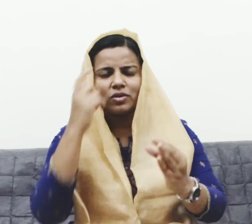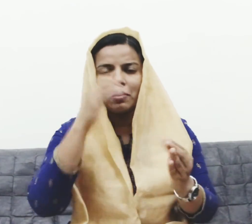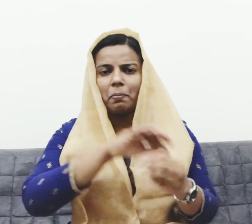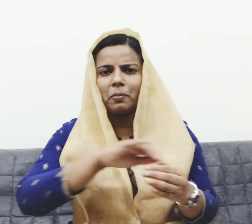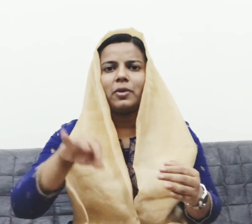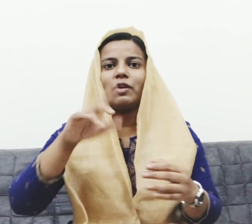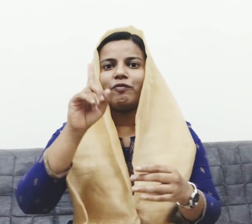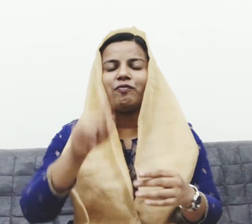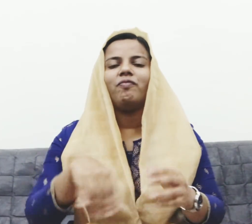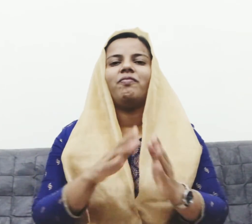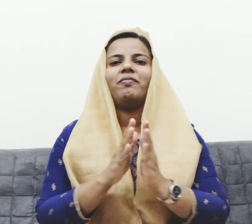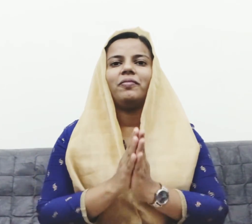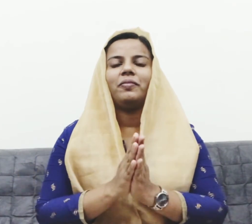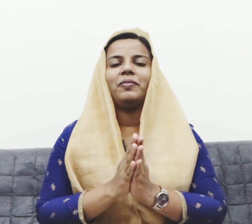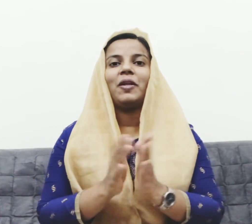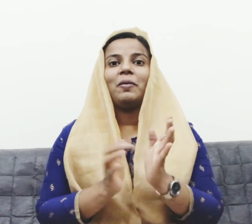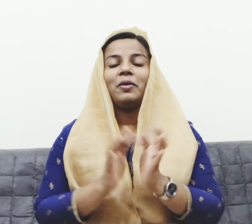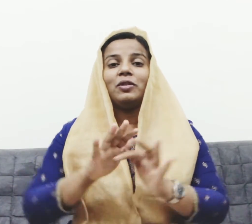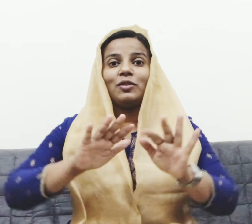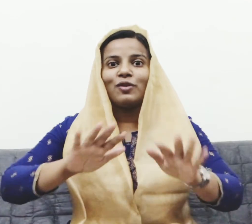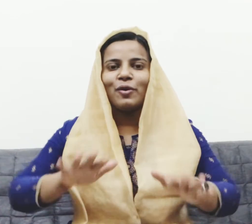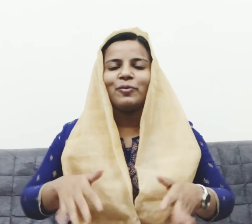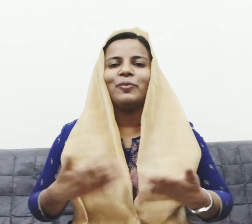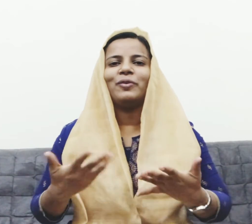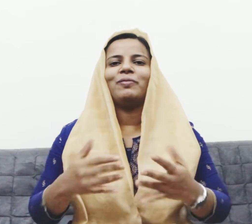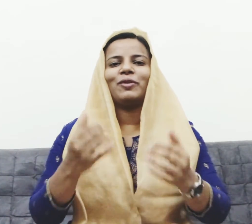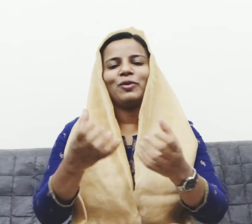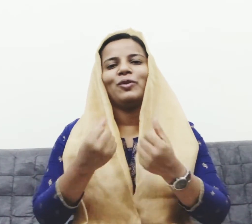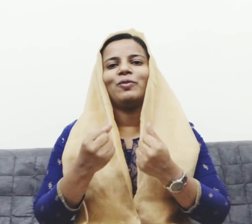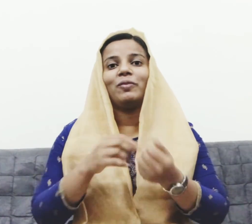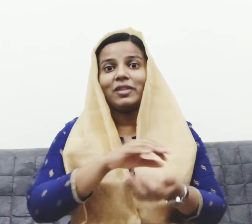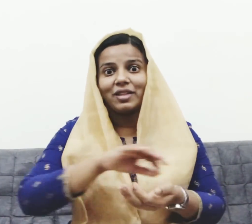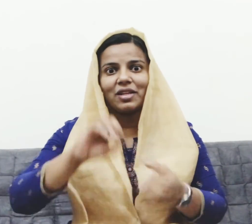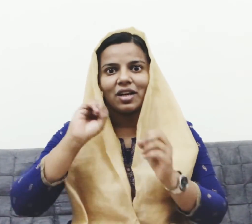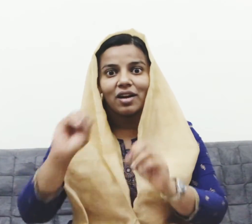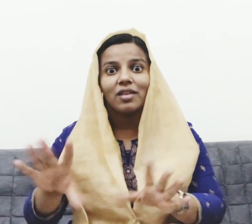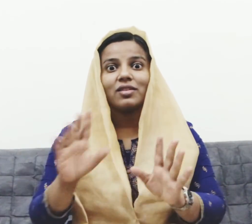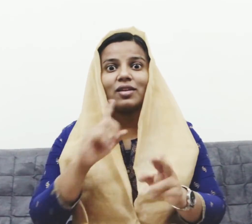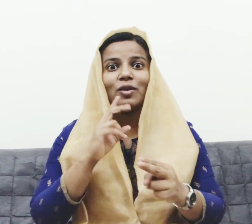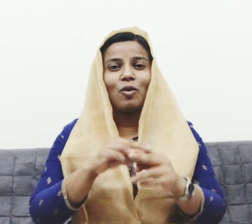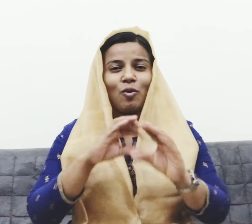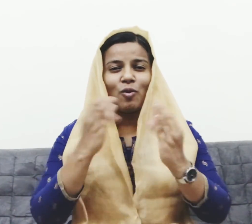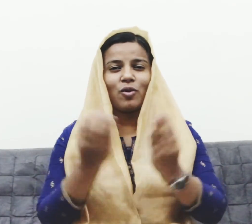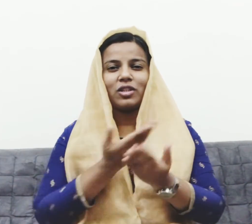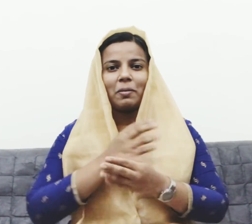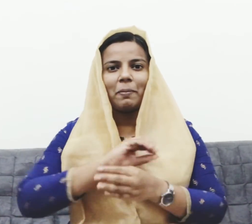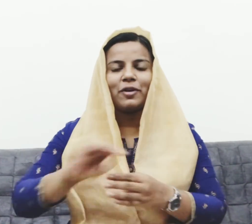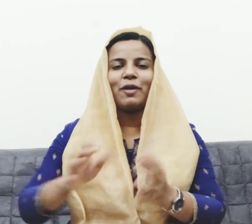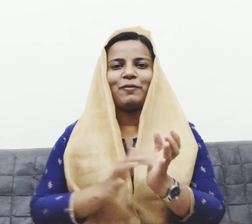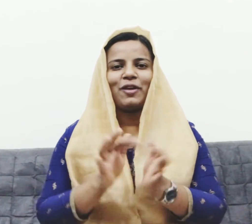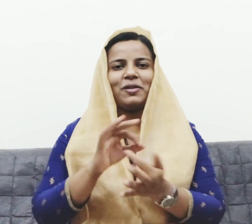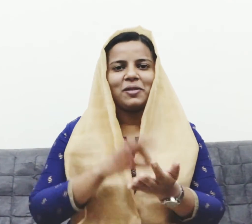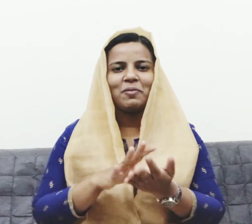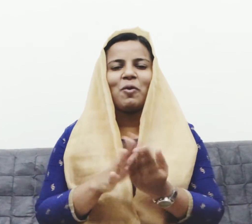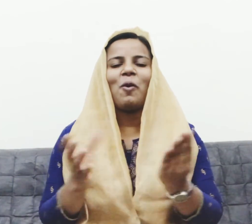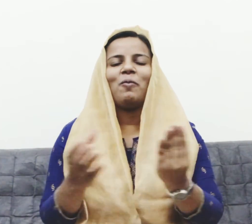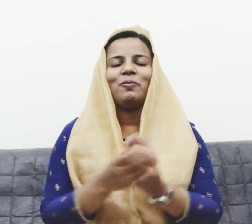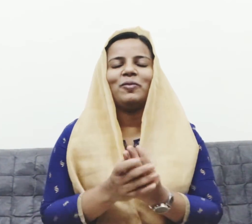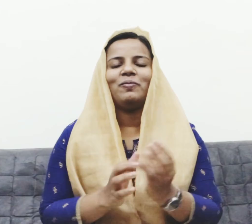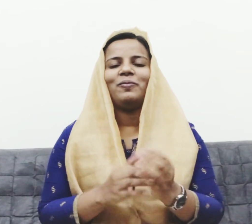മുന്നേറുമ്പോൾ പ്രിയപ്പെട്ടവരെ, ആ നിത്യമായ സന്തോഷം അനുഭവിച്ച്, ആ ഡിവൈൻ പ്രിൻസിപ്പിൾസിൽ ജീവിച്ച് കർത്താവിനോടുകൂടെ ചേരുവാൻ നമുക്ക്